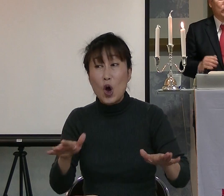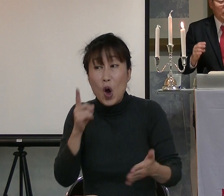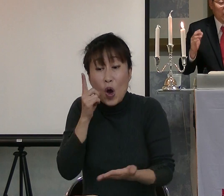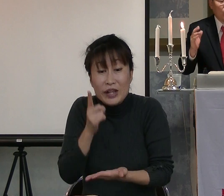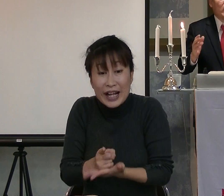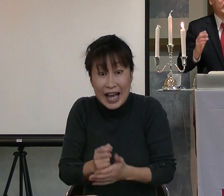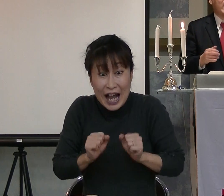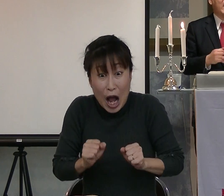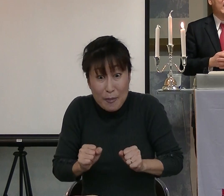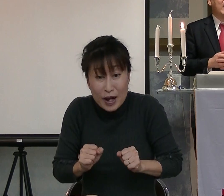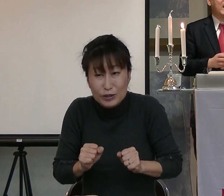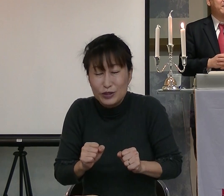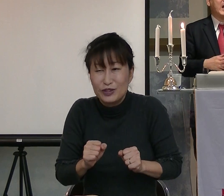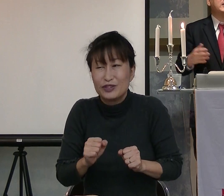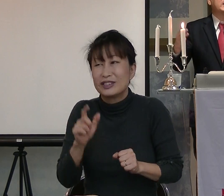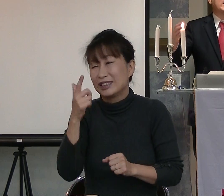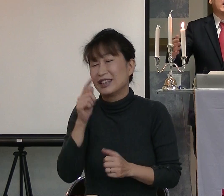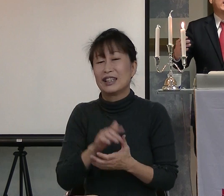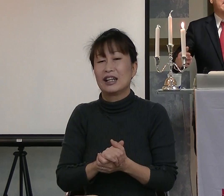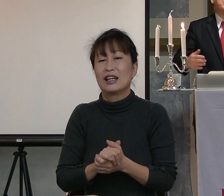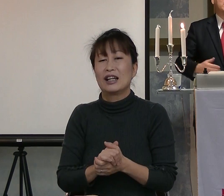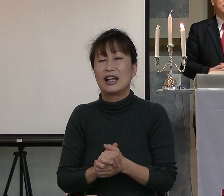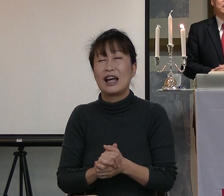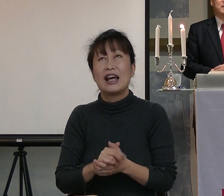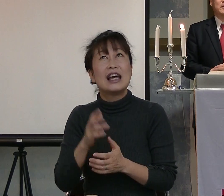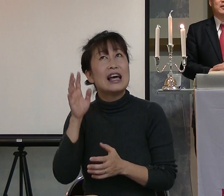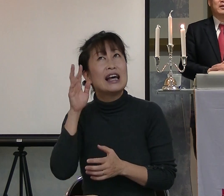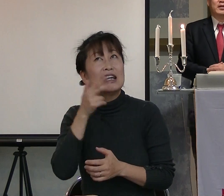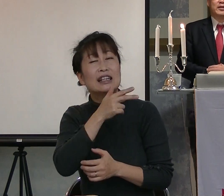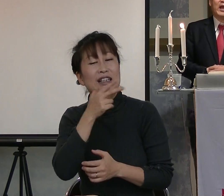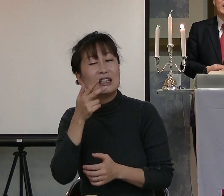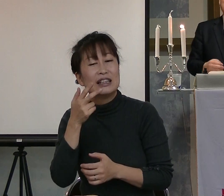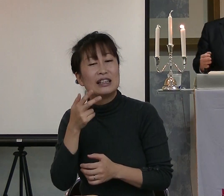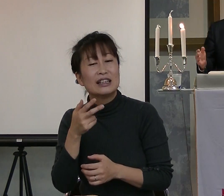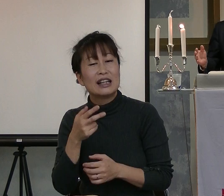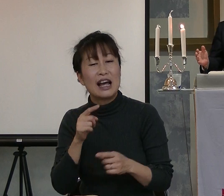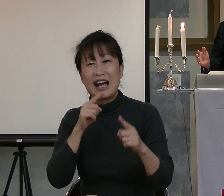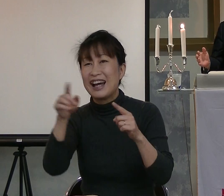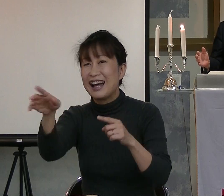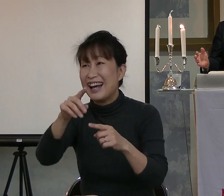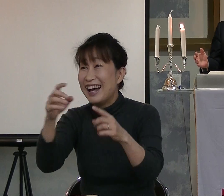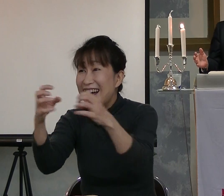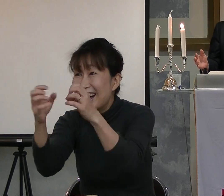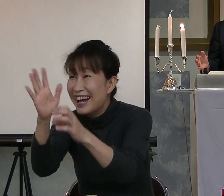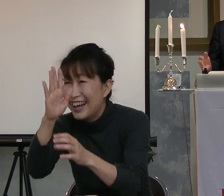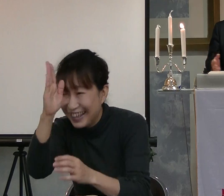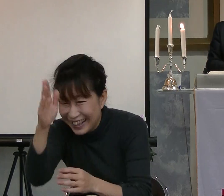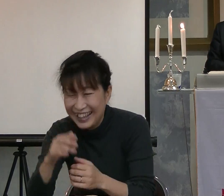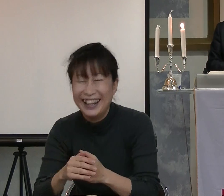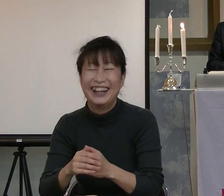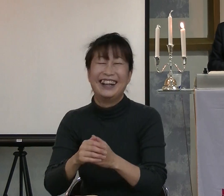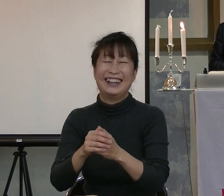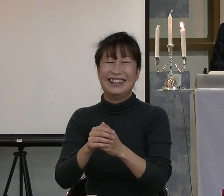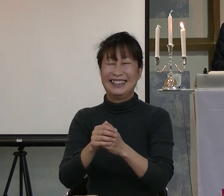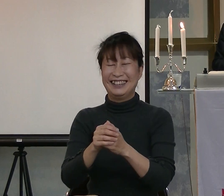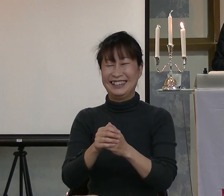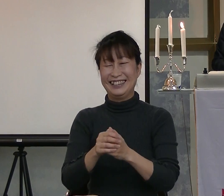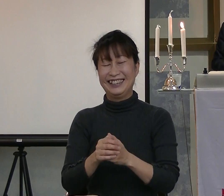って一生懸命今日だけ何時間だけ頑張る、喧嘩しないでくださいね